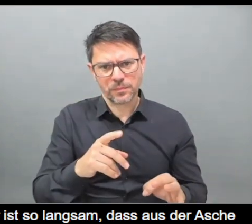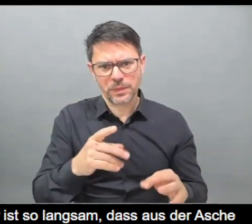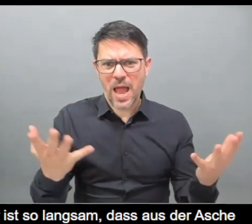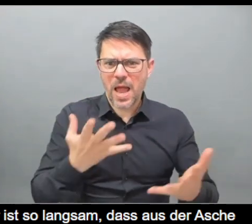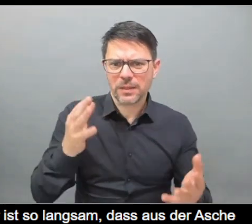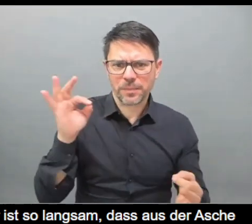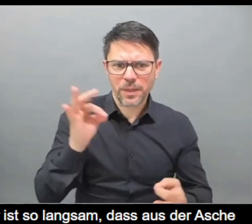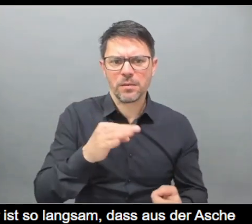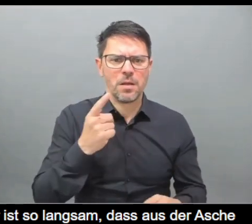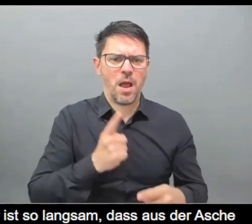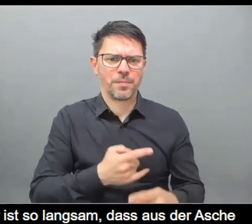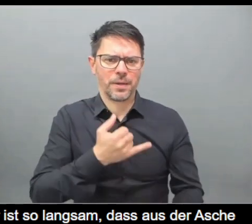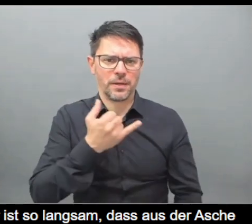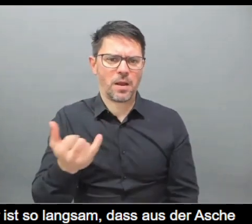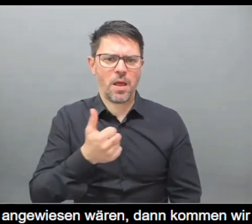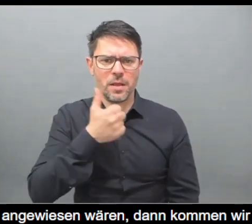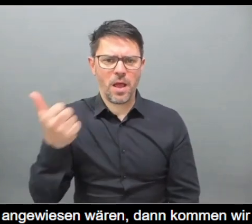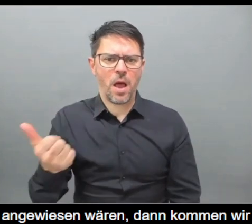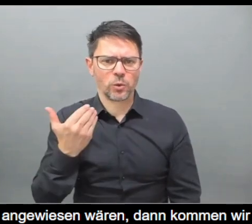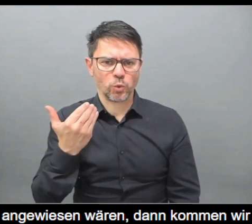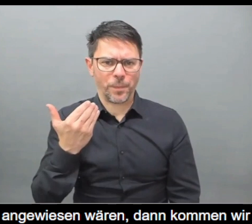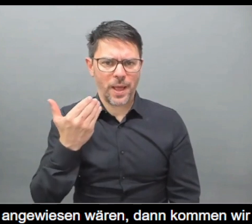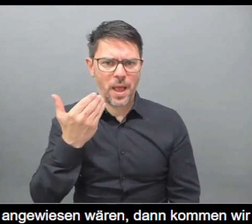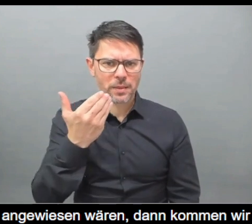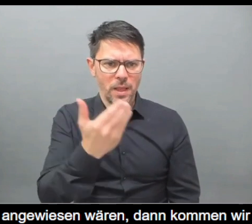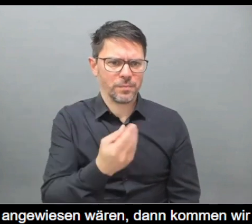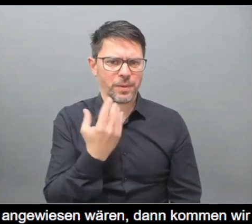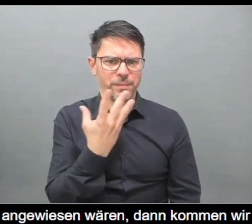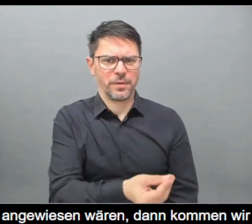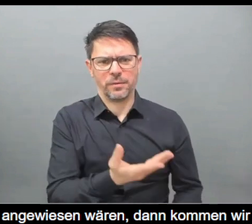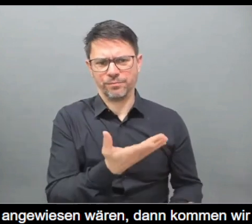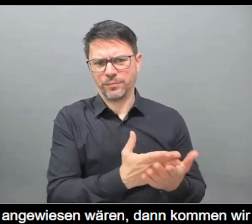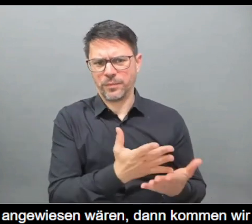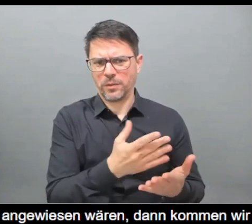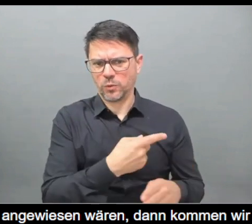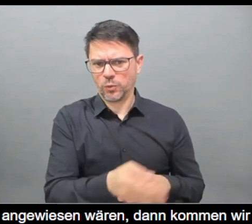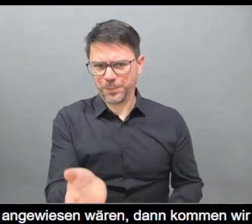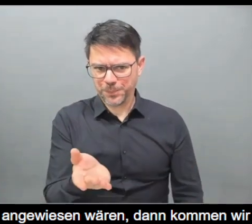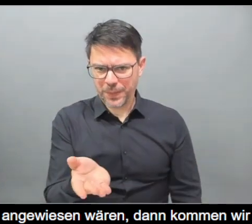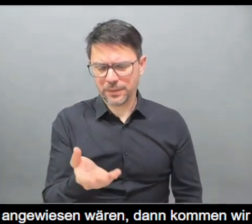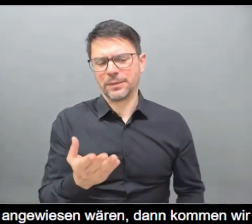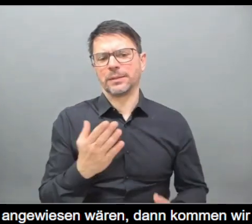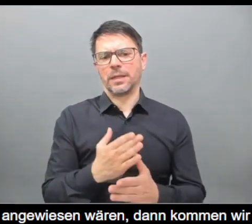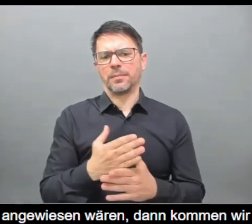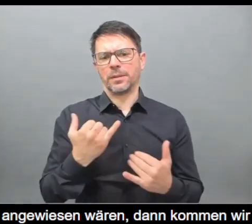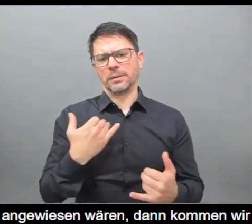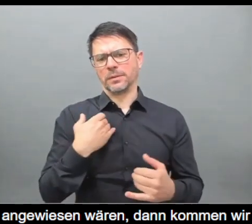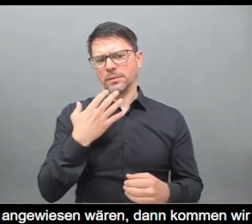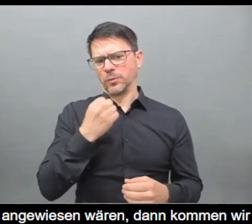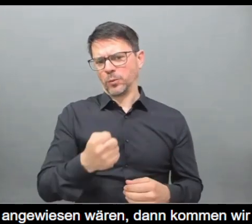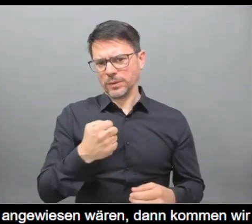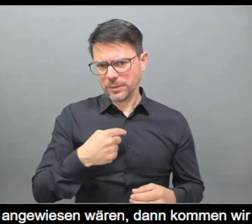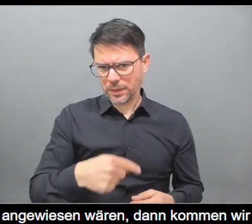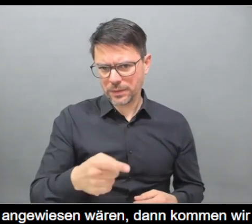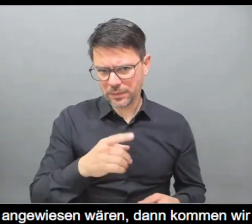vorbildliche Entbürokratisierung endlich auf den Weg gebracht haben. Es wird ja viel von Entbürokratisierung geredet. Hier